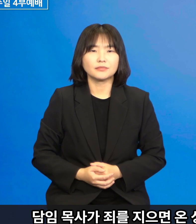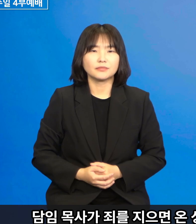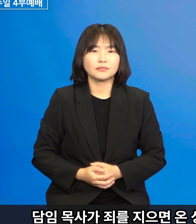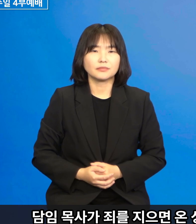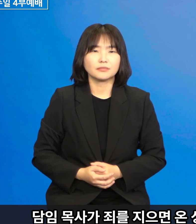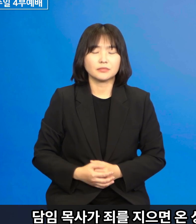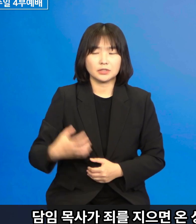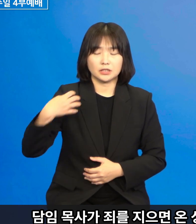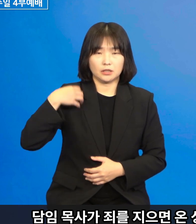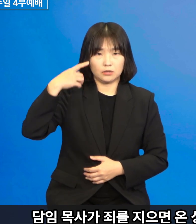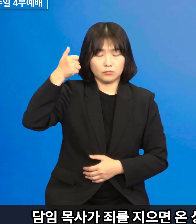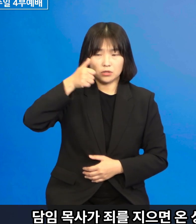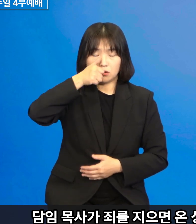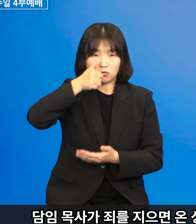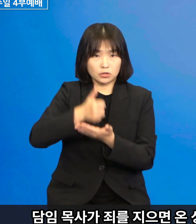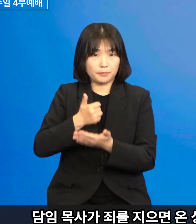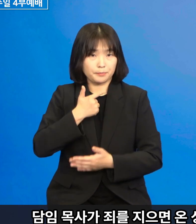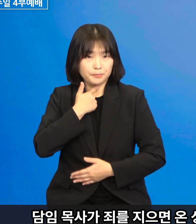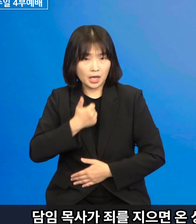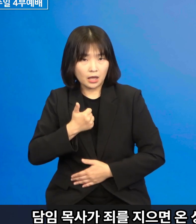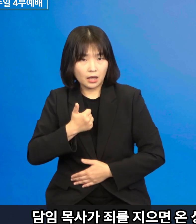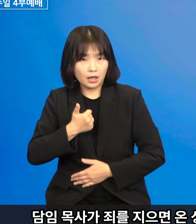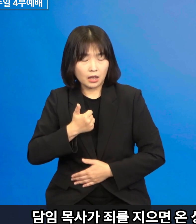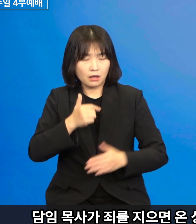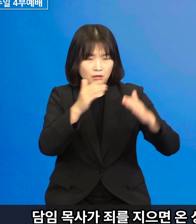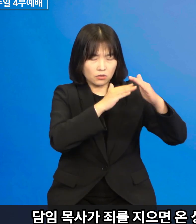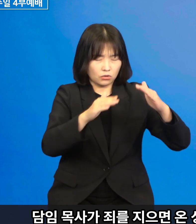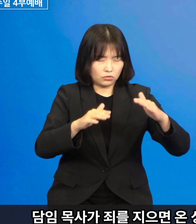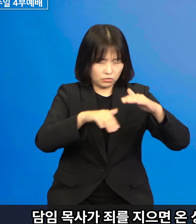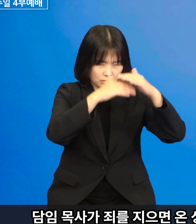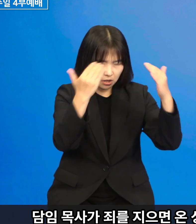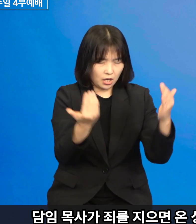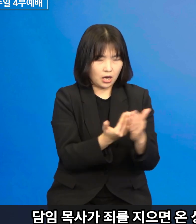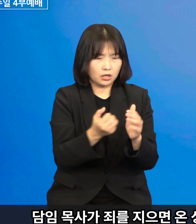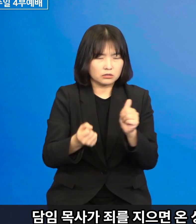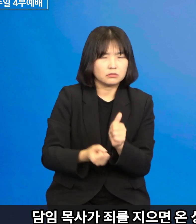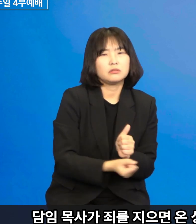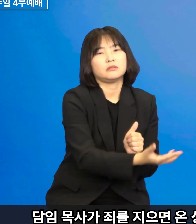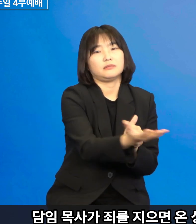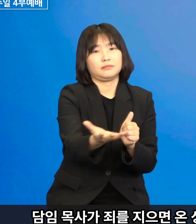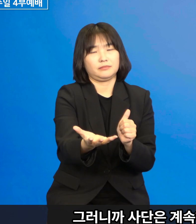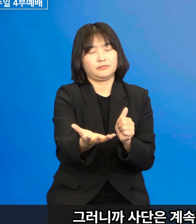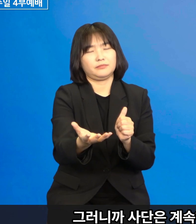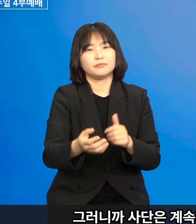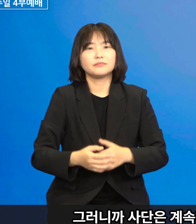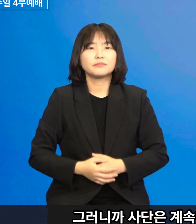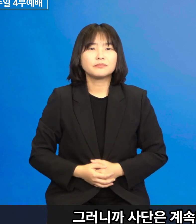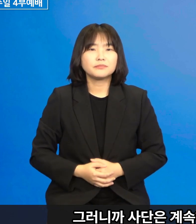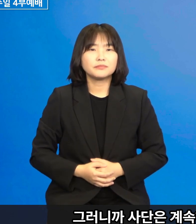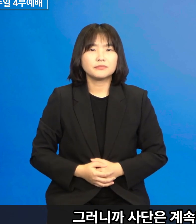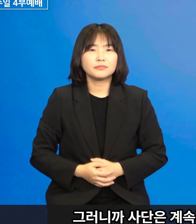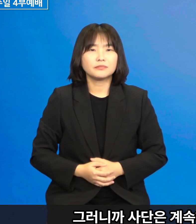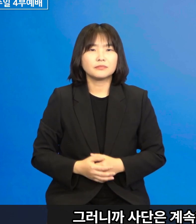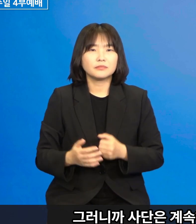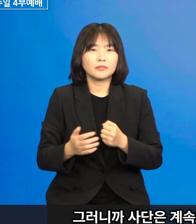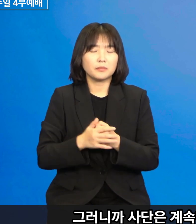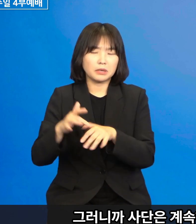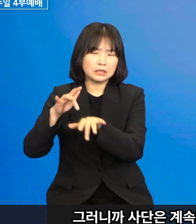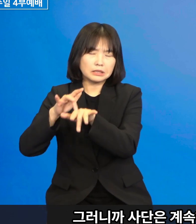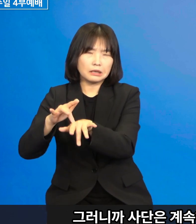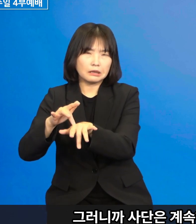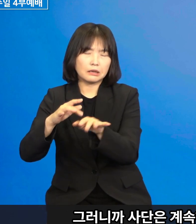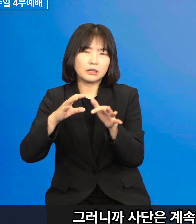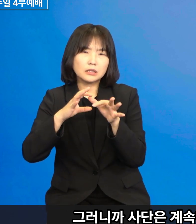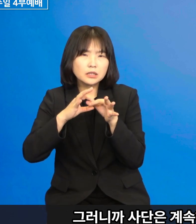담임 목사가 죄를 지으면 온 성도들에게 미치게 되어 있는 거예요. 그러니까 사단은